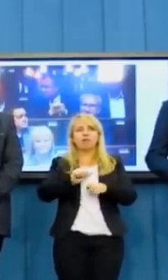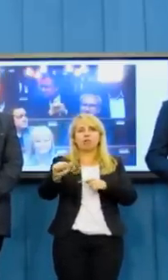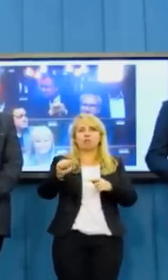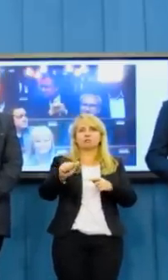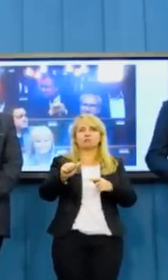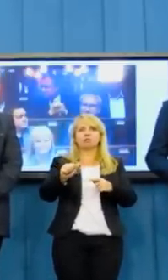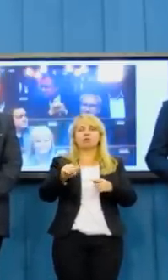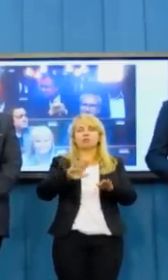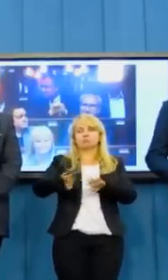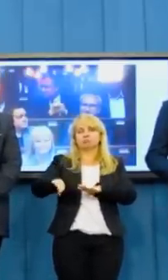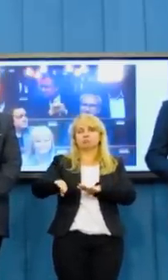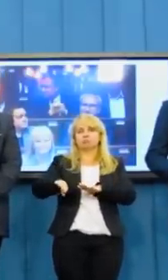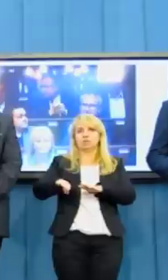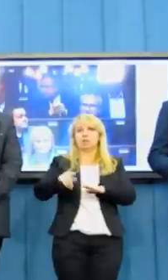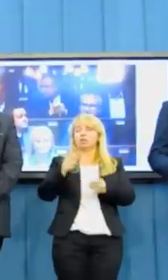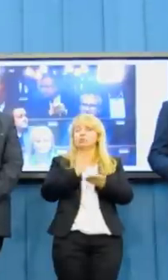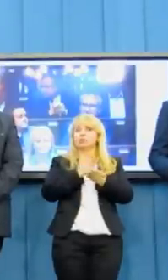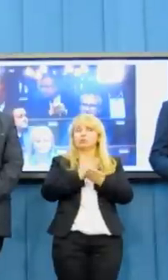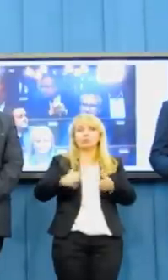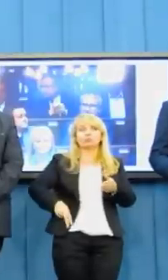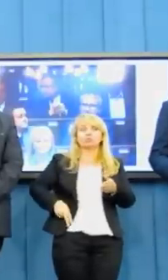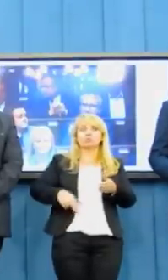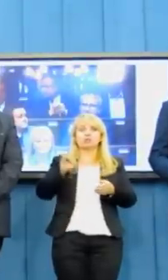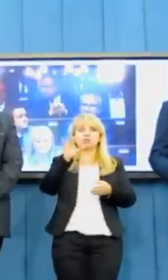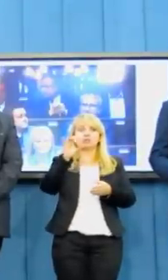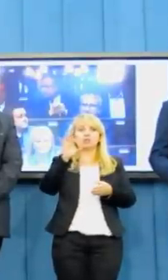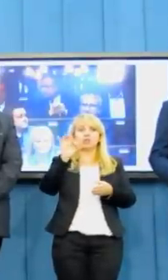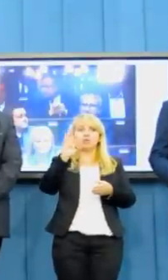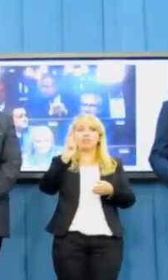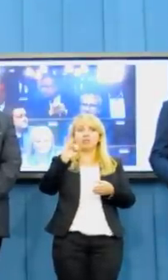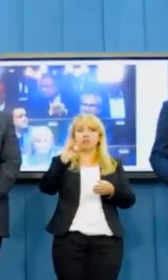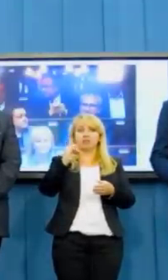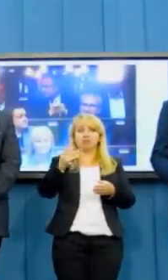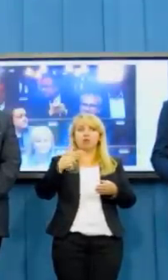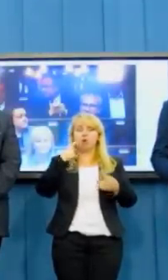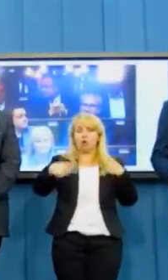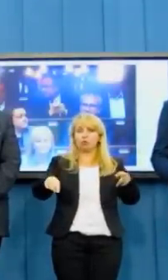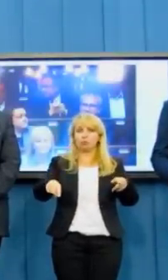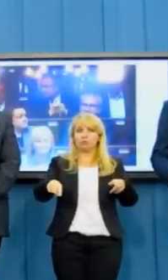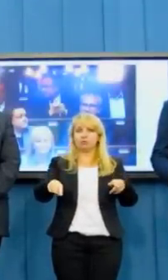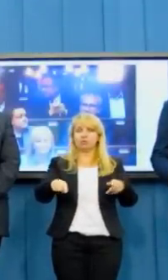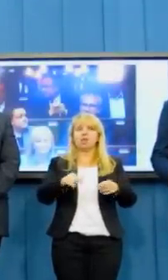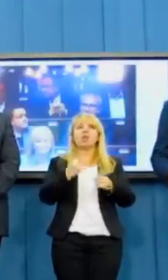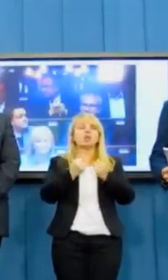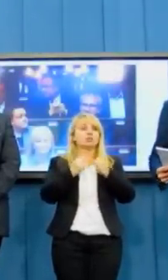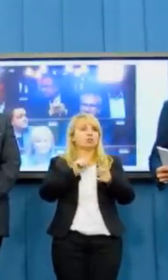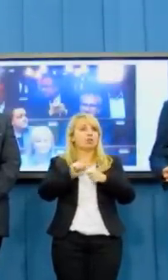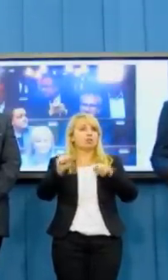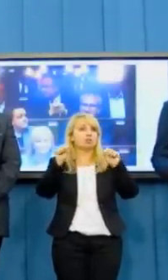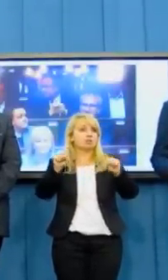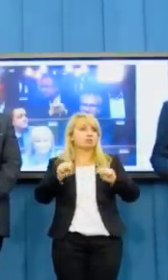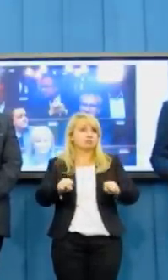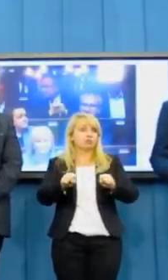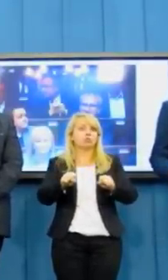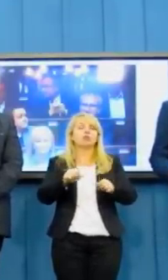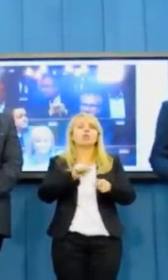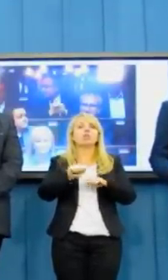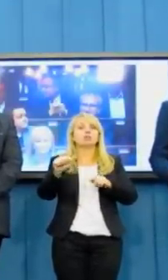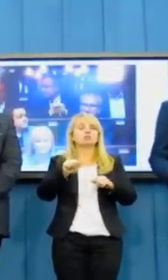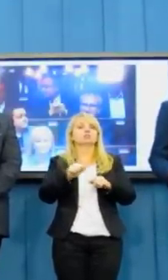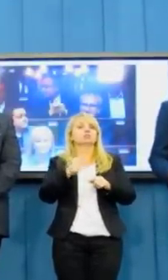Gowin. Oczywiście odpowiedzialność poszczególnych sędziów za zaniechania, czy ostatnio sędziego za to,